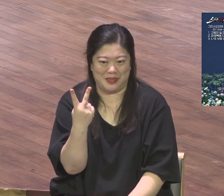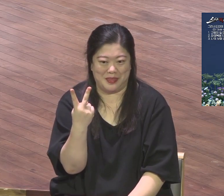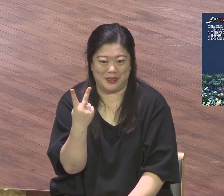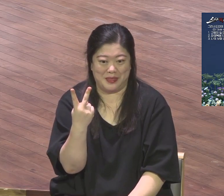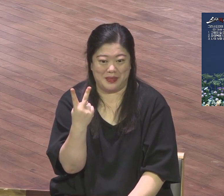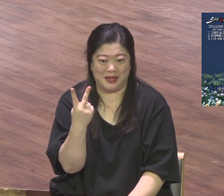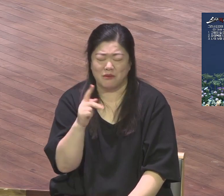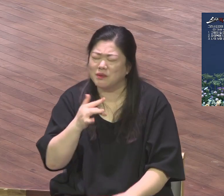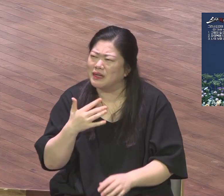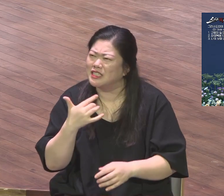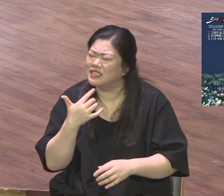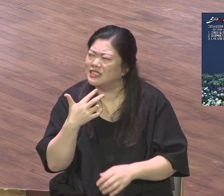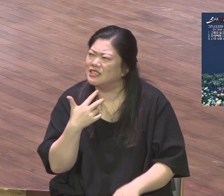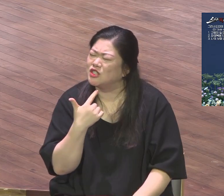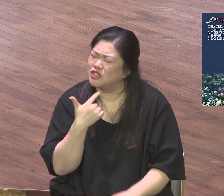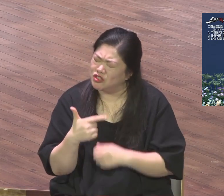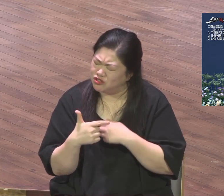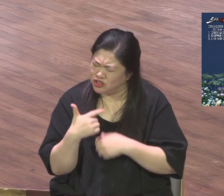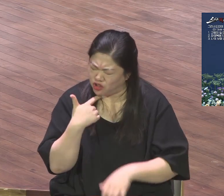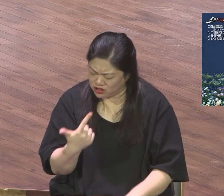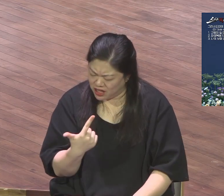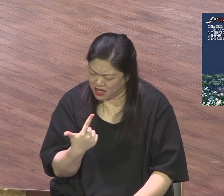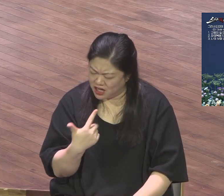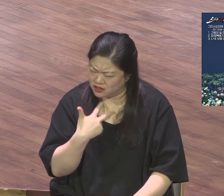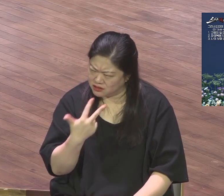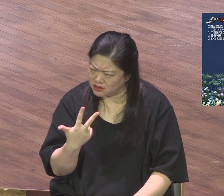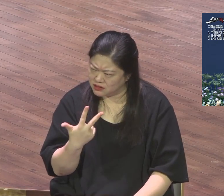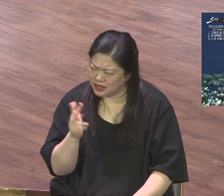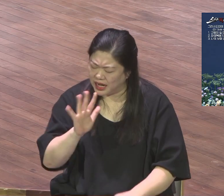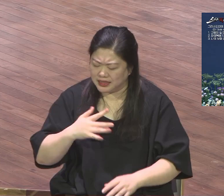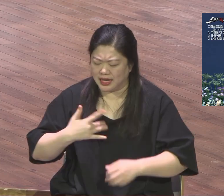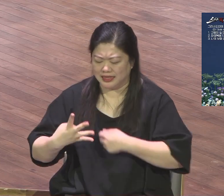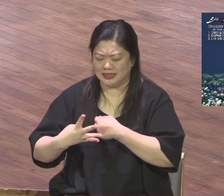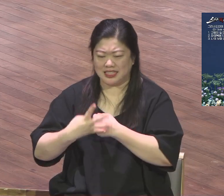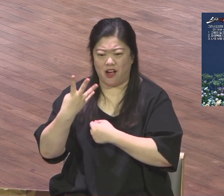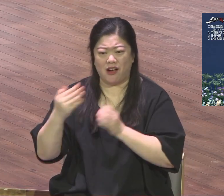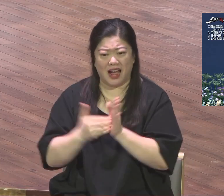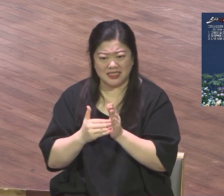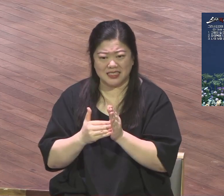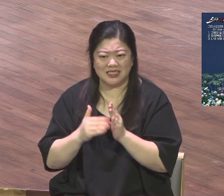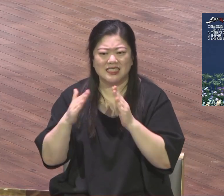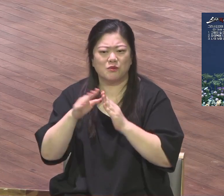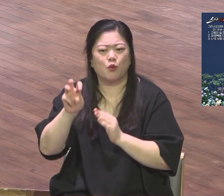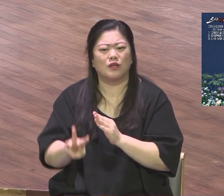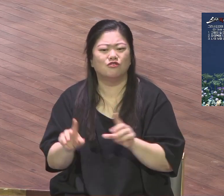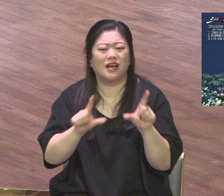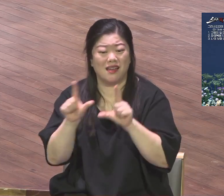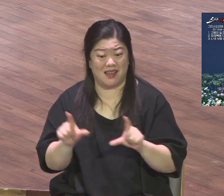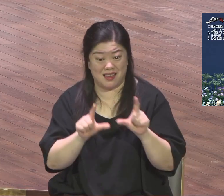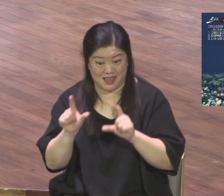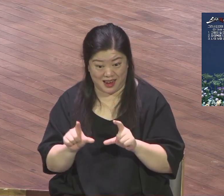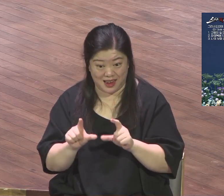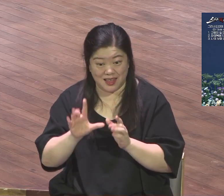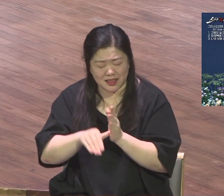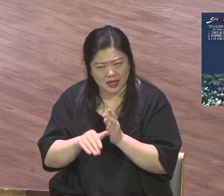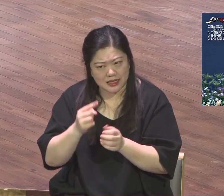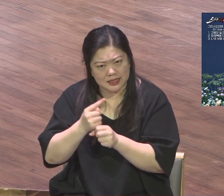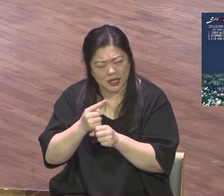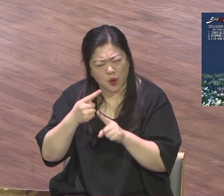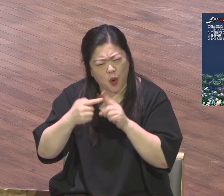초등학교 들어가기 전에 초등학교 제가 4학년까지 고향에서 살았는데 1년에 두